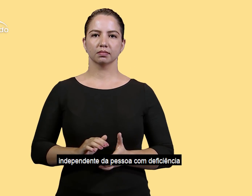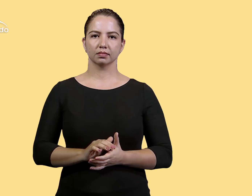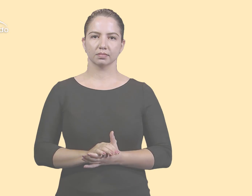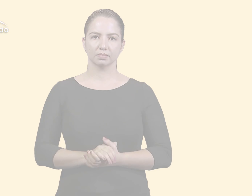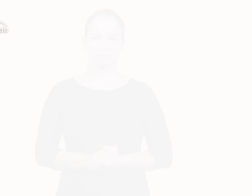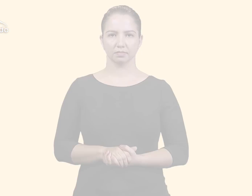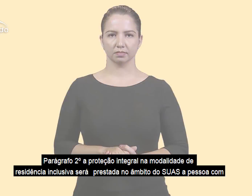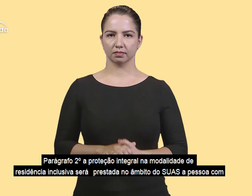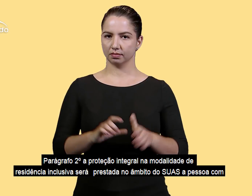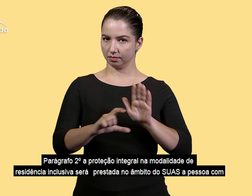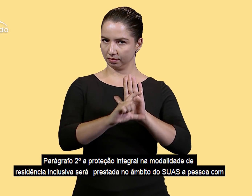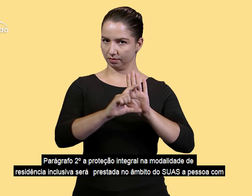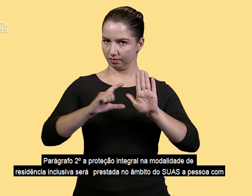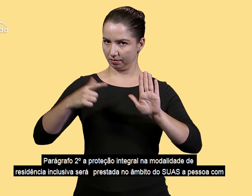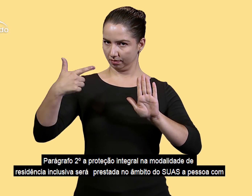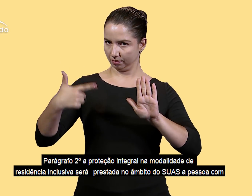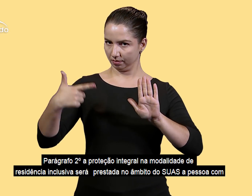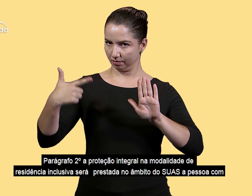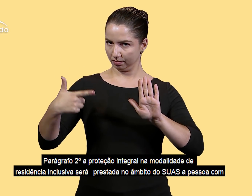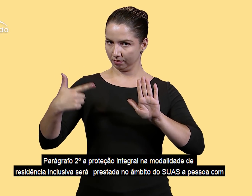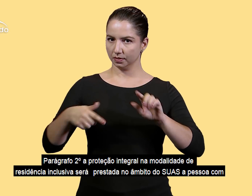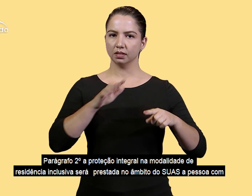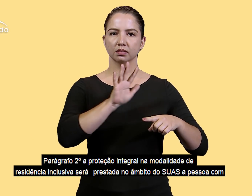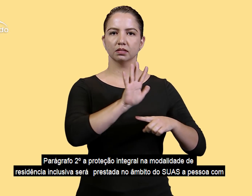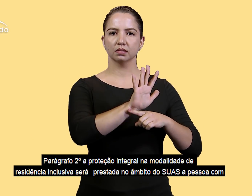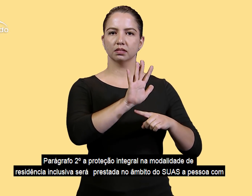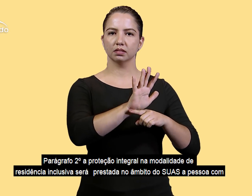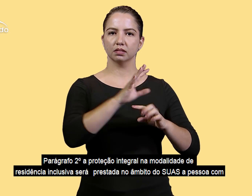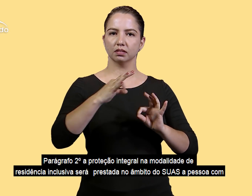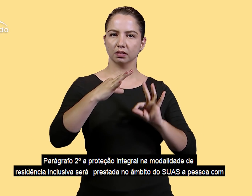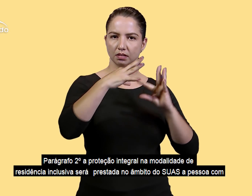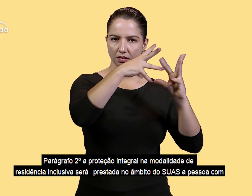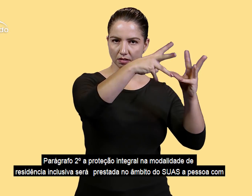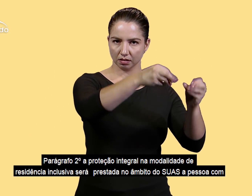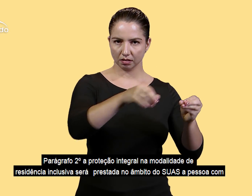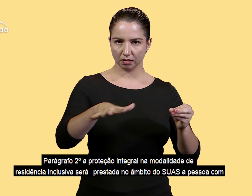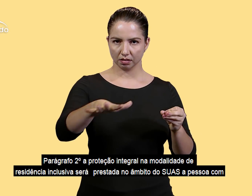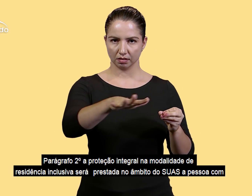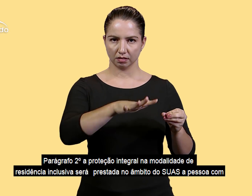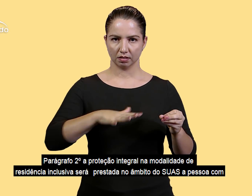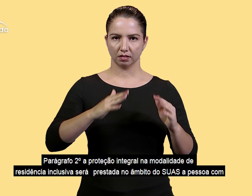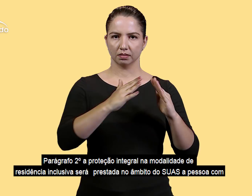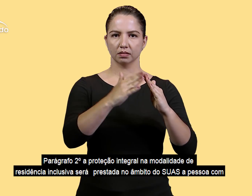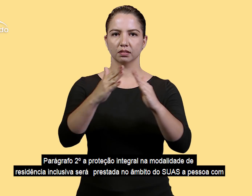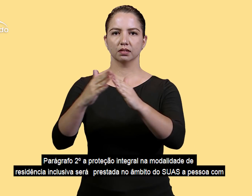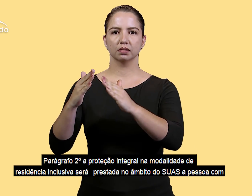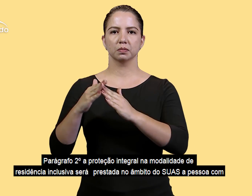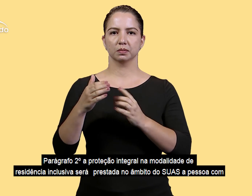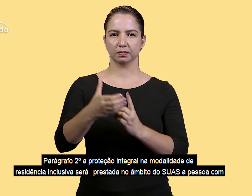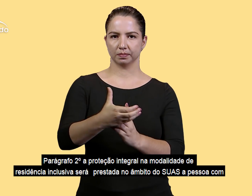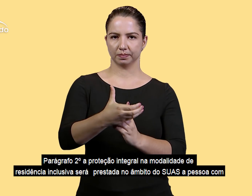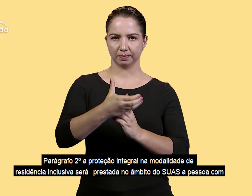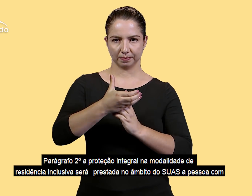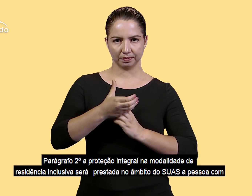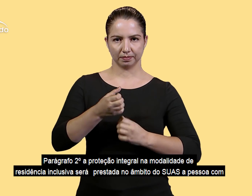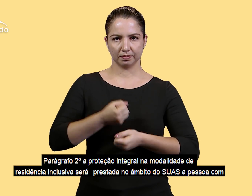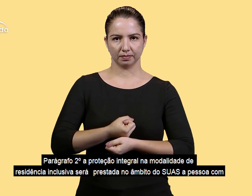parágrafo 2º a proteção integral na modalidade de residência inclusiva será prestada no âmbito do